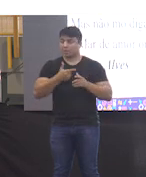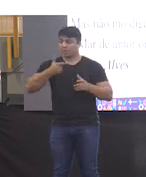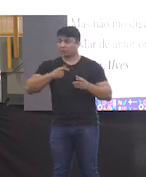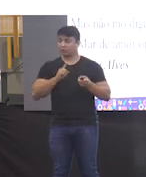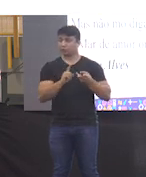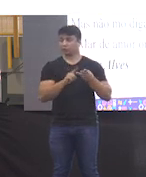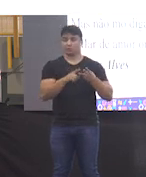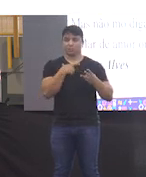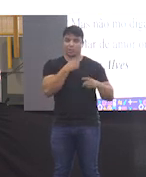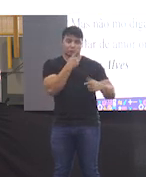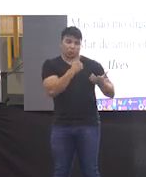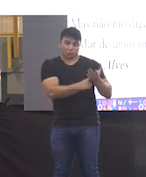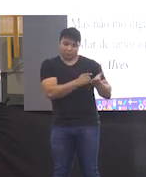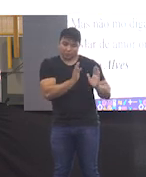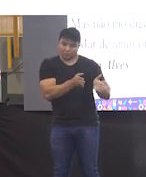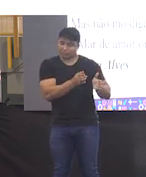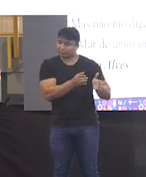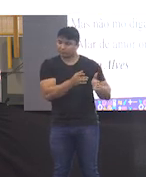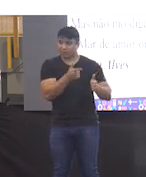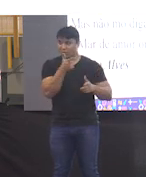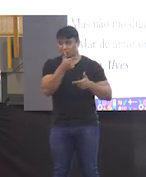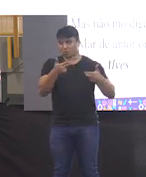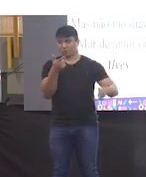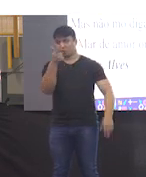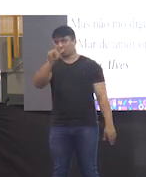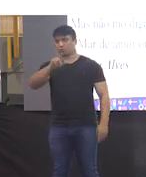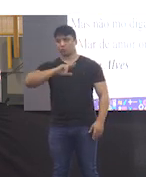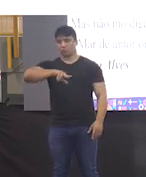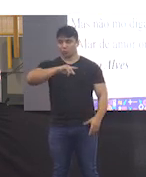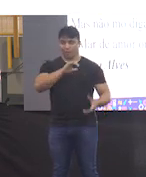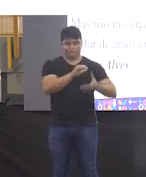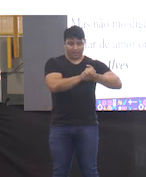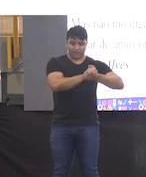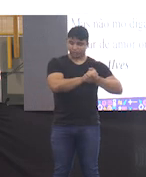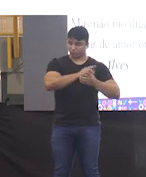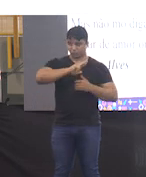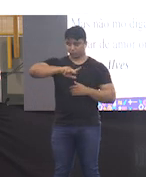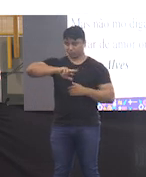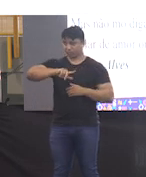ele é esquema, ele é outra coisa. Não marido.